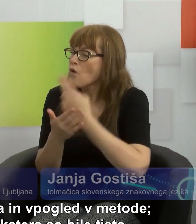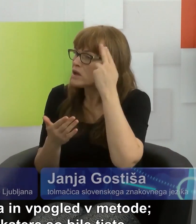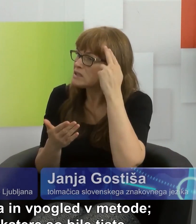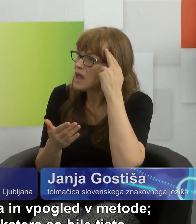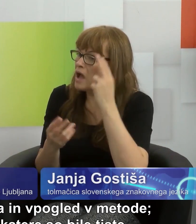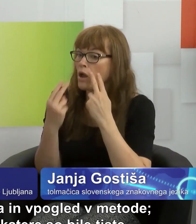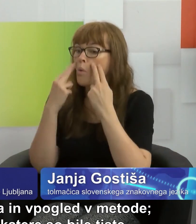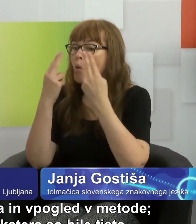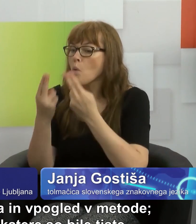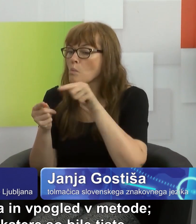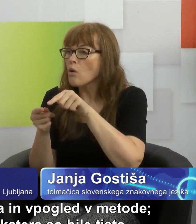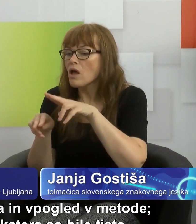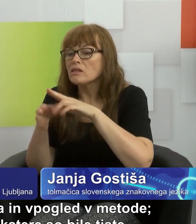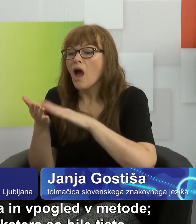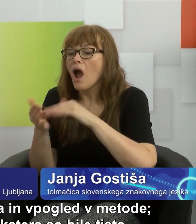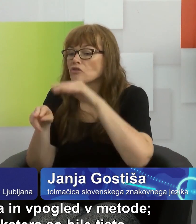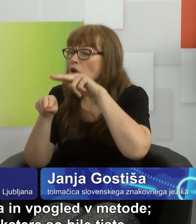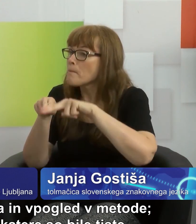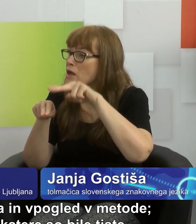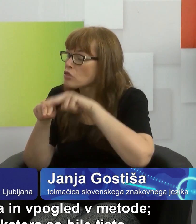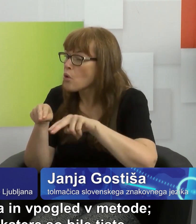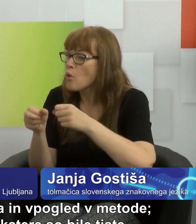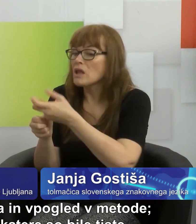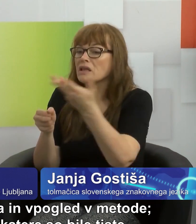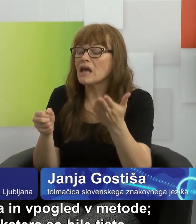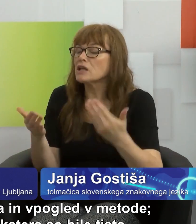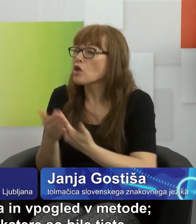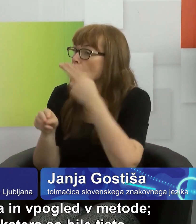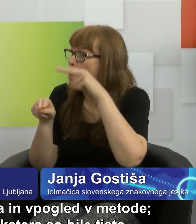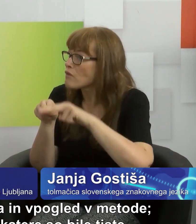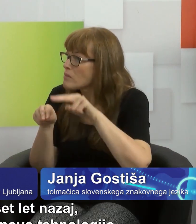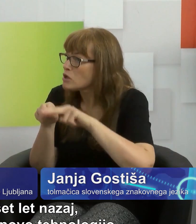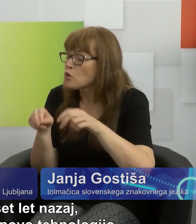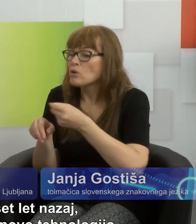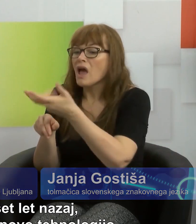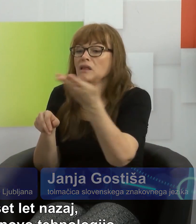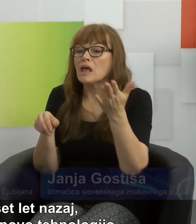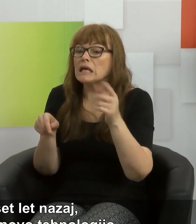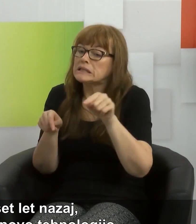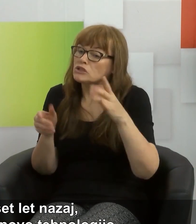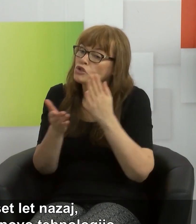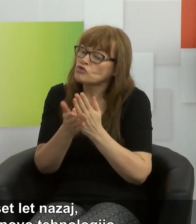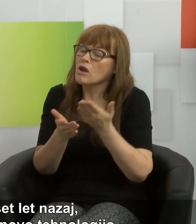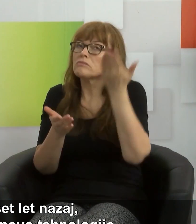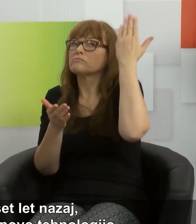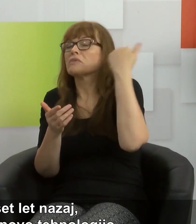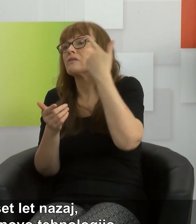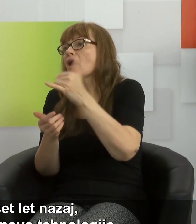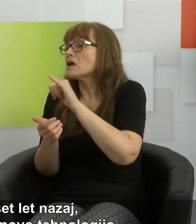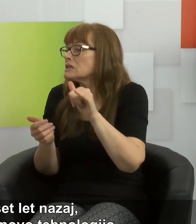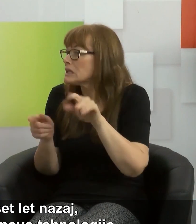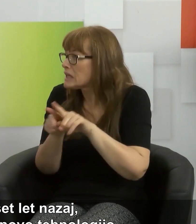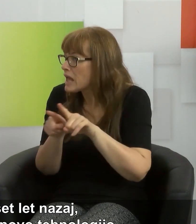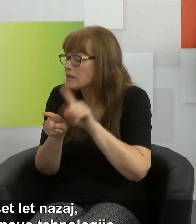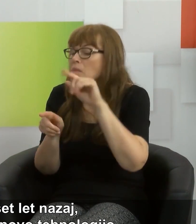vpogled v metode, nekatere so nove, nekatere so tiste, ki so bile že 20 let nazaj, ampak